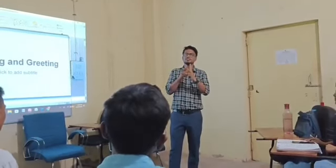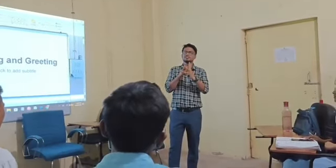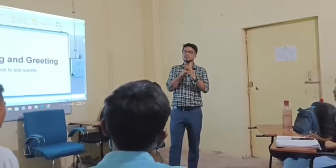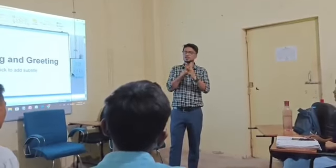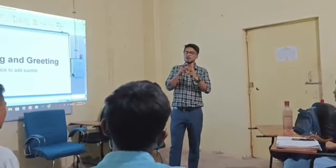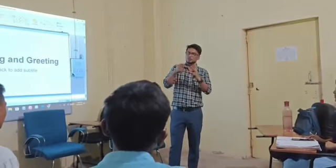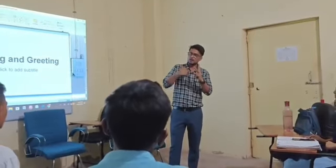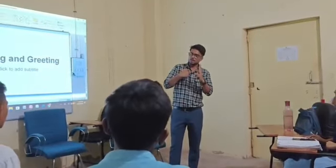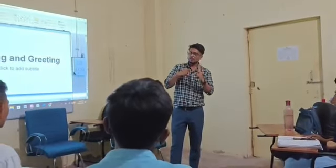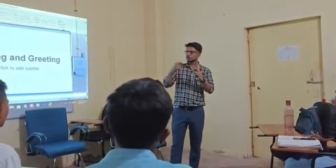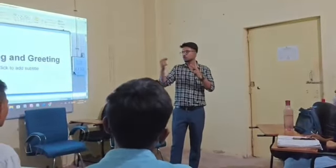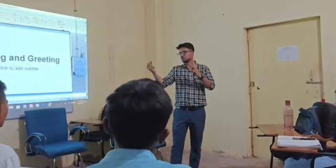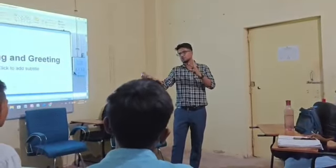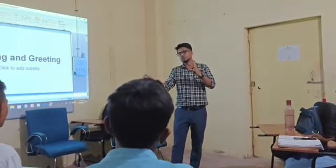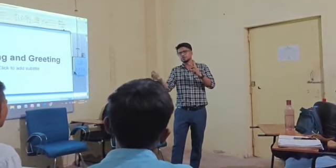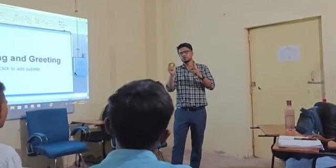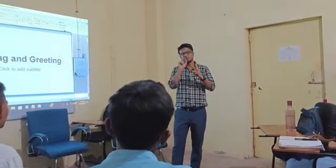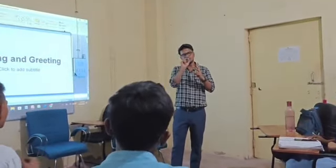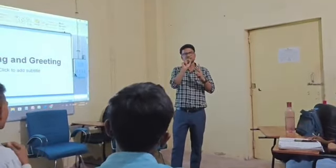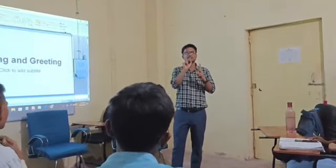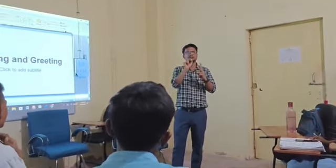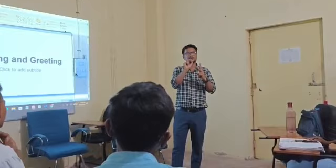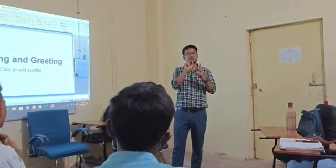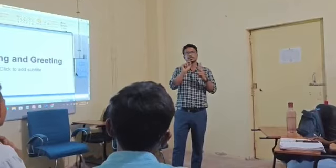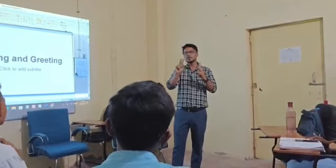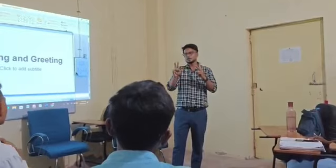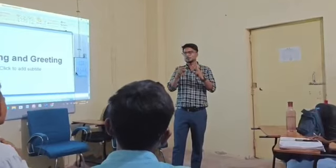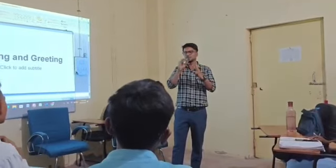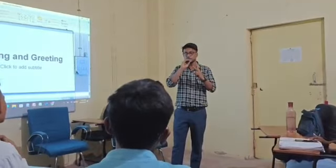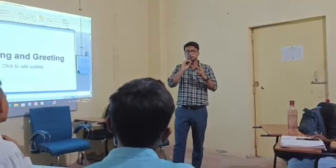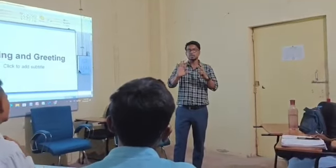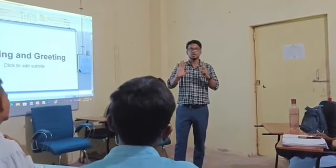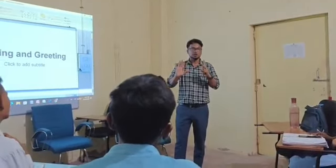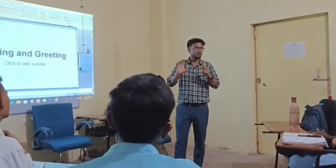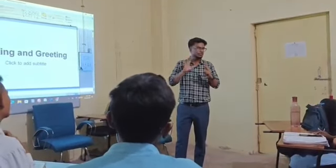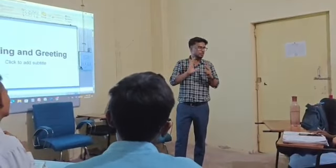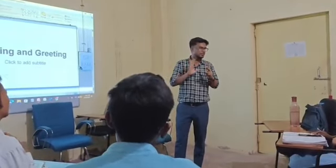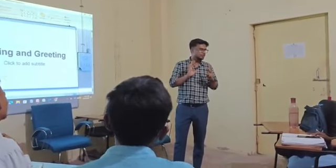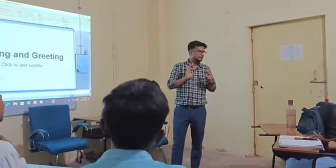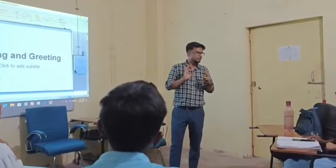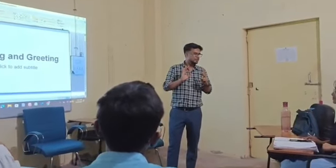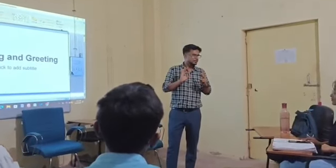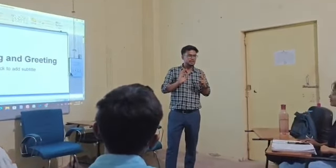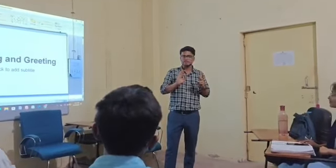है हमारे में और उनके में। बेसिक डिफरेंस है, बट पता होना जरूरी है। ठीक है,